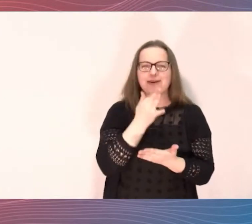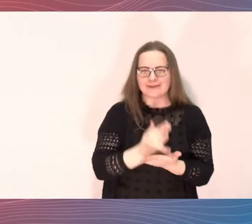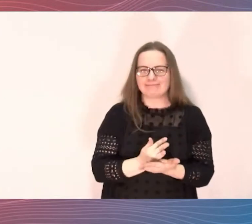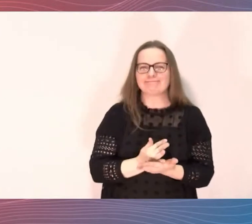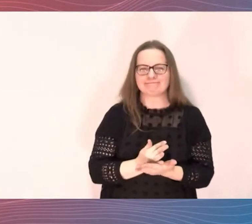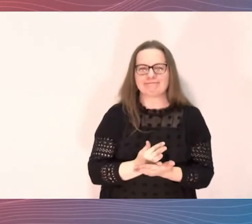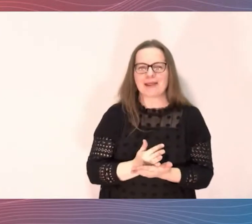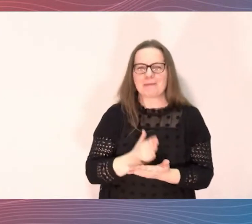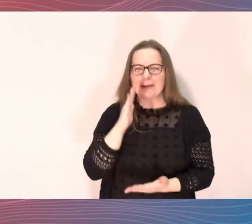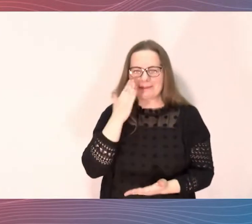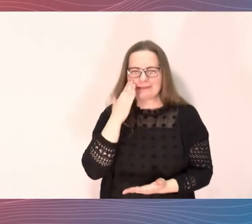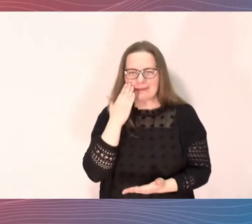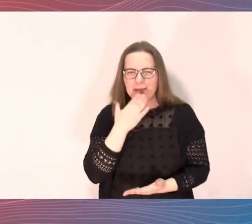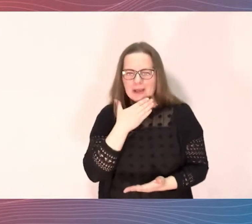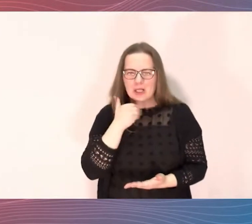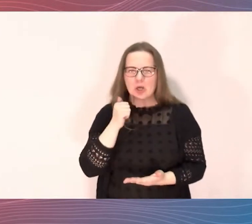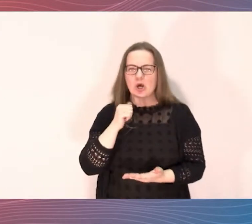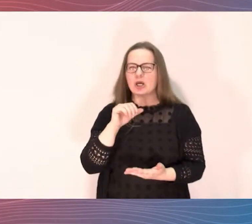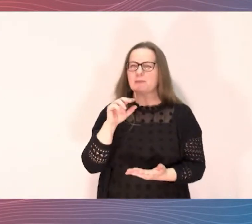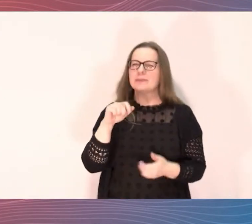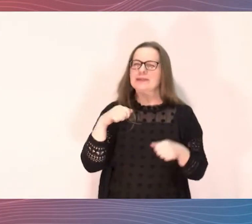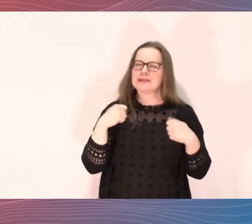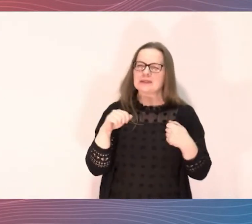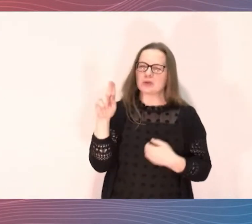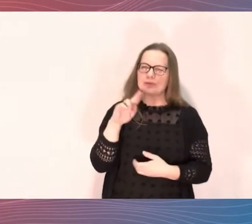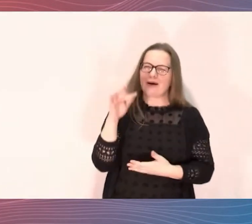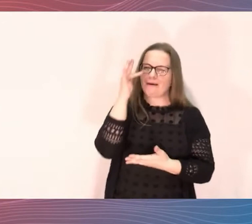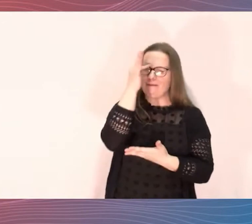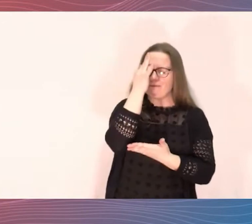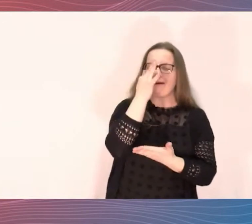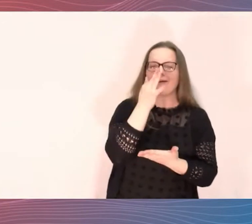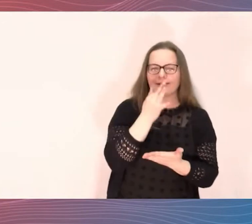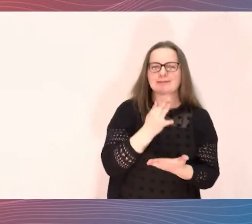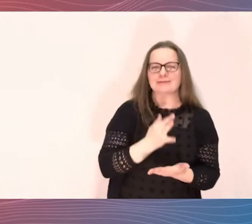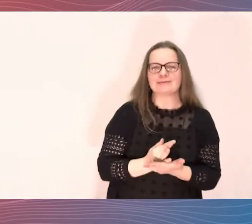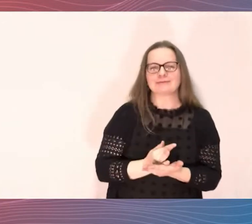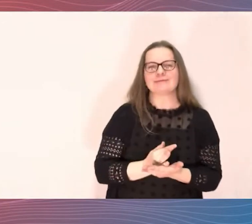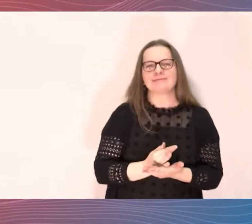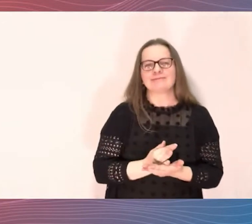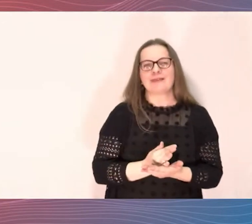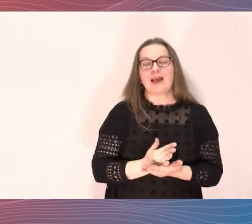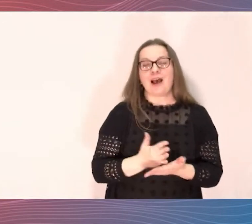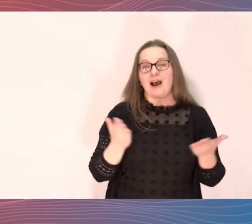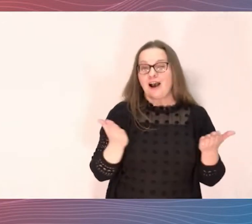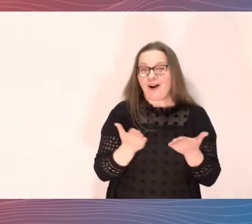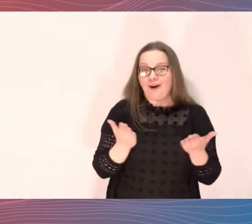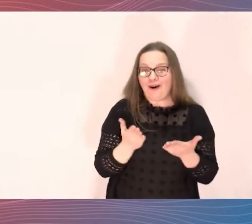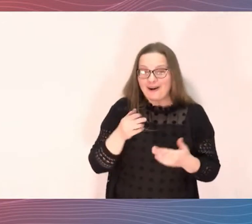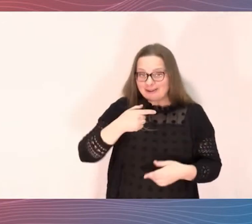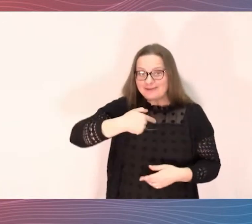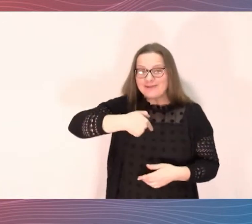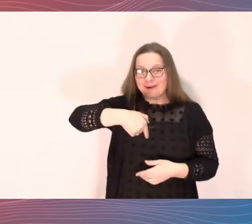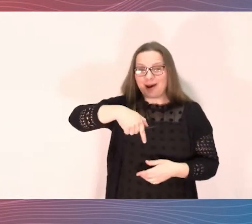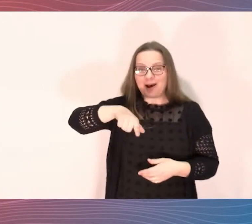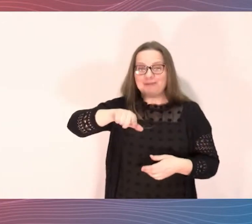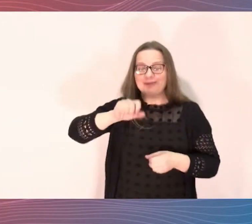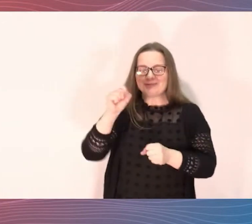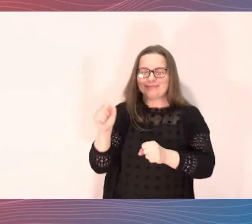nós sermos conduzidos à glória. Temos que sair daqui, irmãos, cheio de glória,